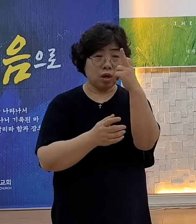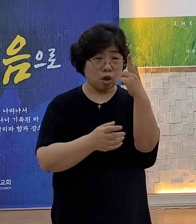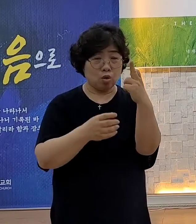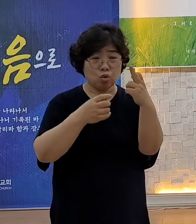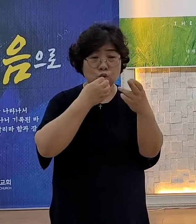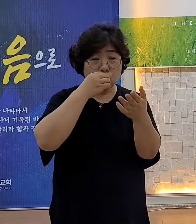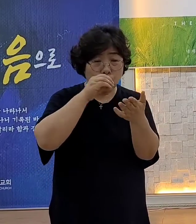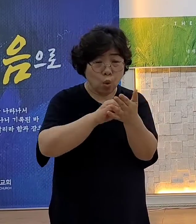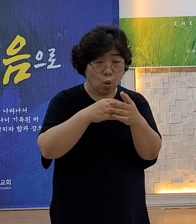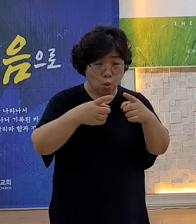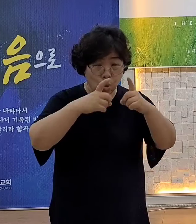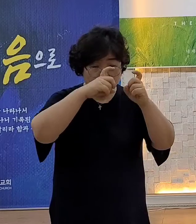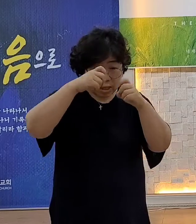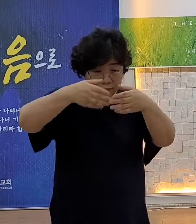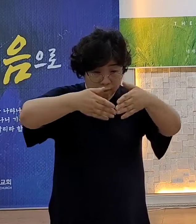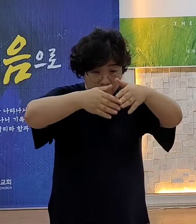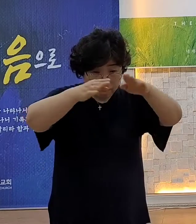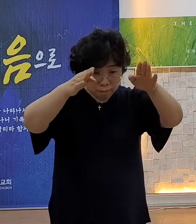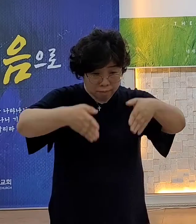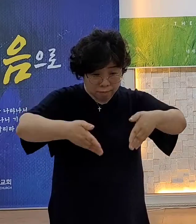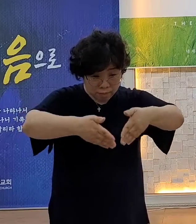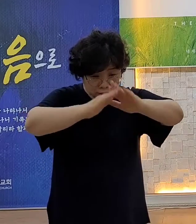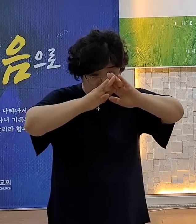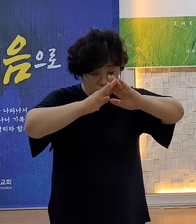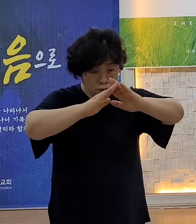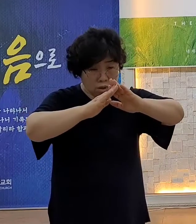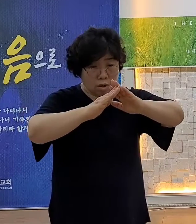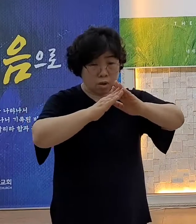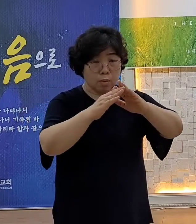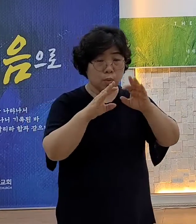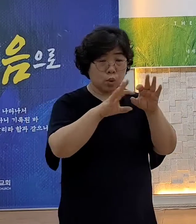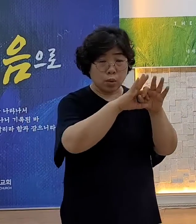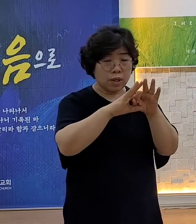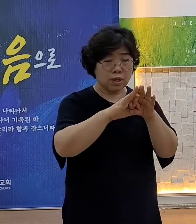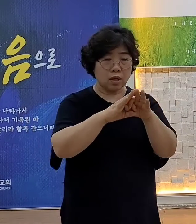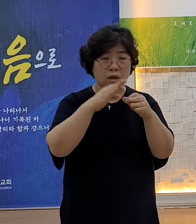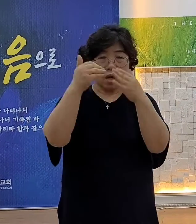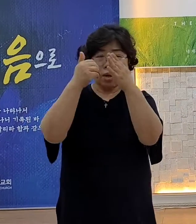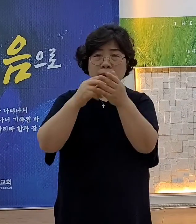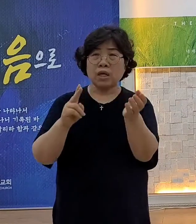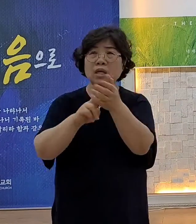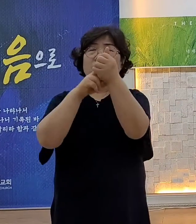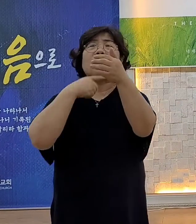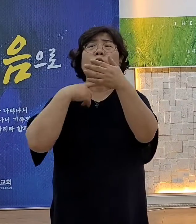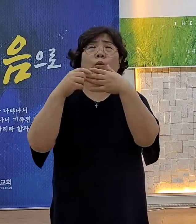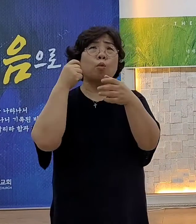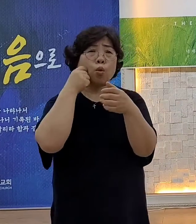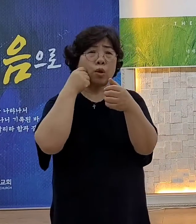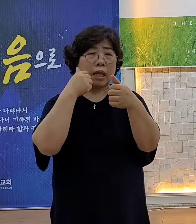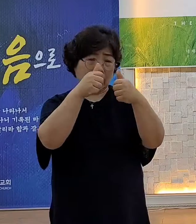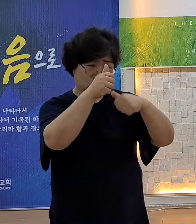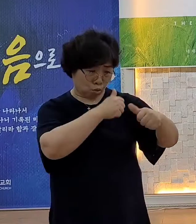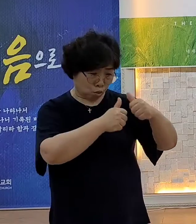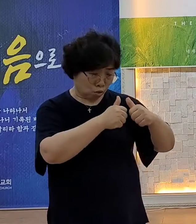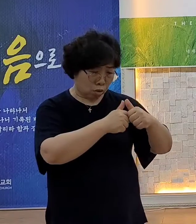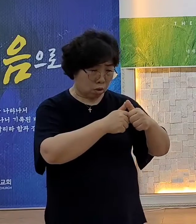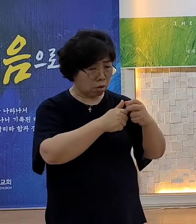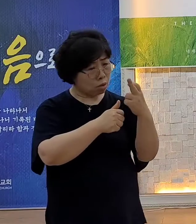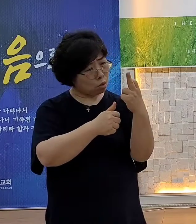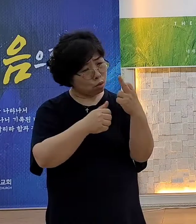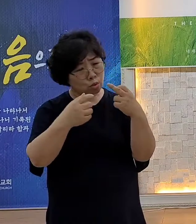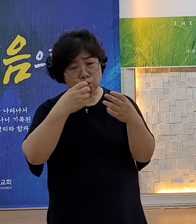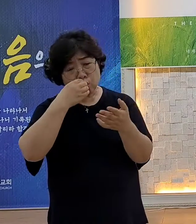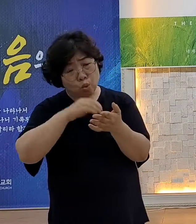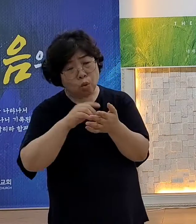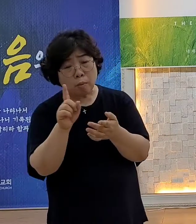보고 이걸 모르는 다음 세대가 아빠 이 요단강에 이 돌이 왜 있어요? 12개가 보니까